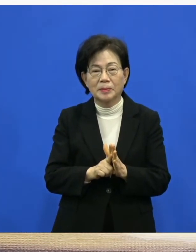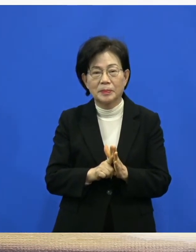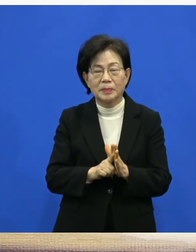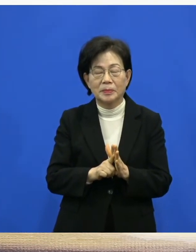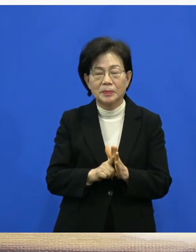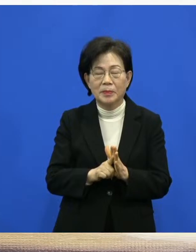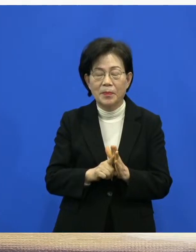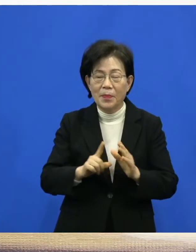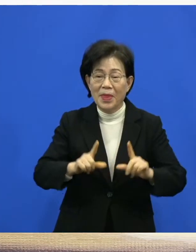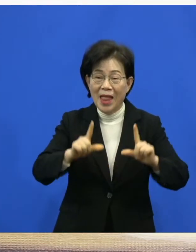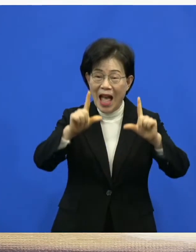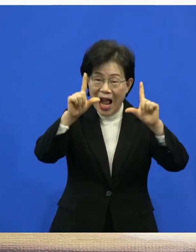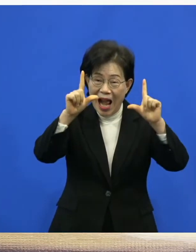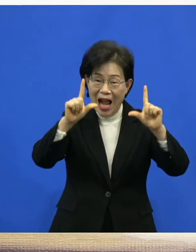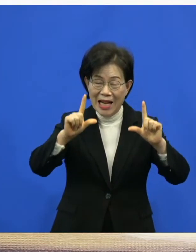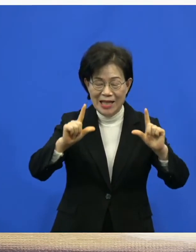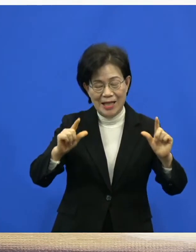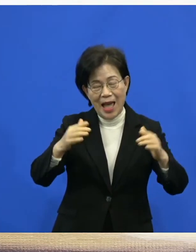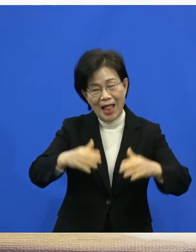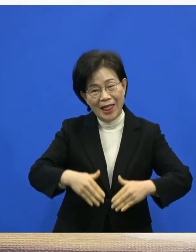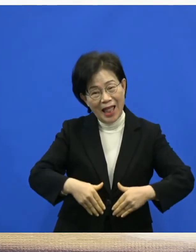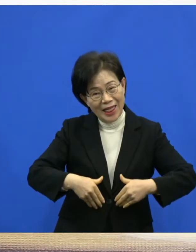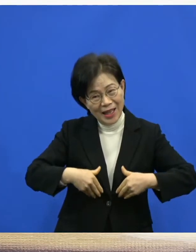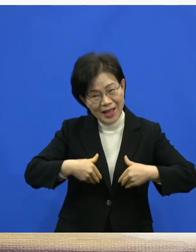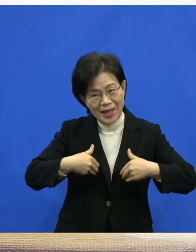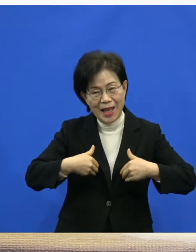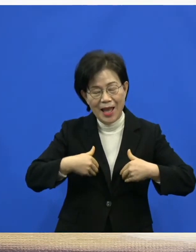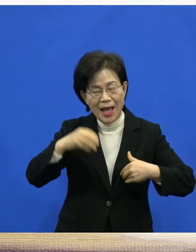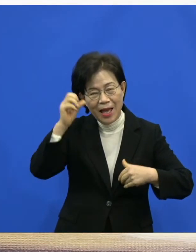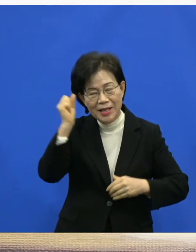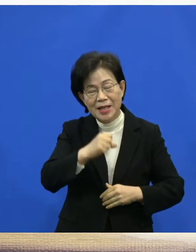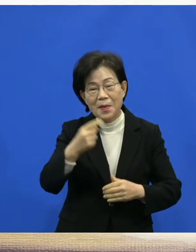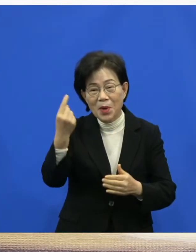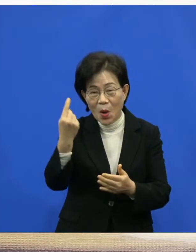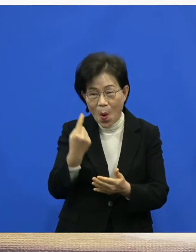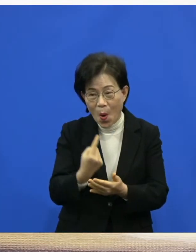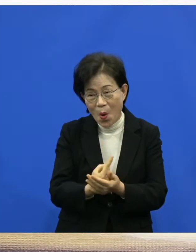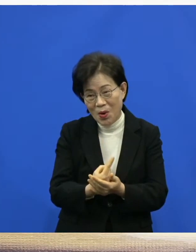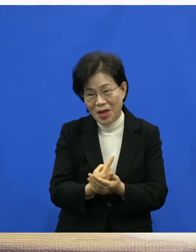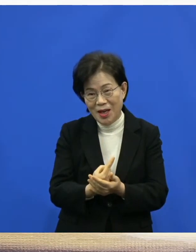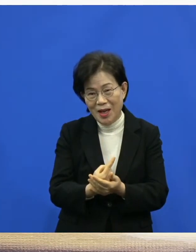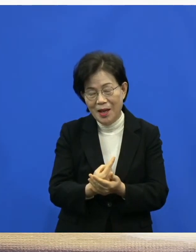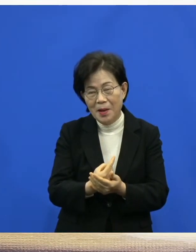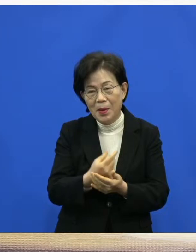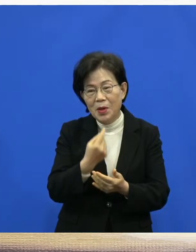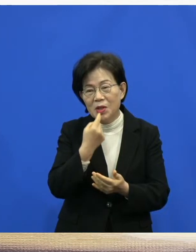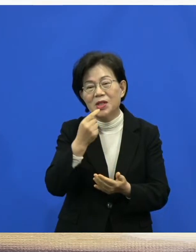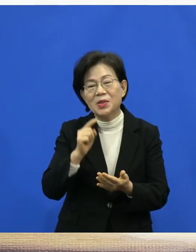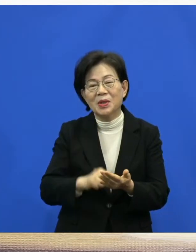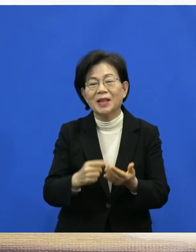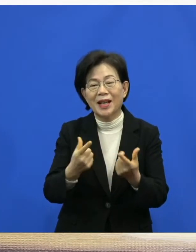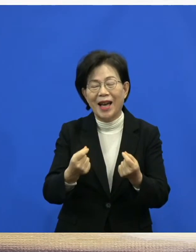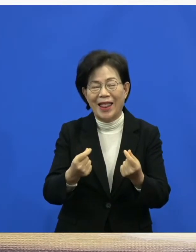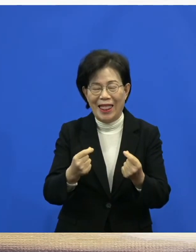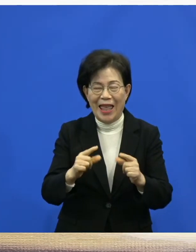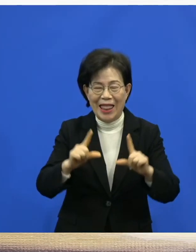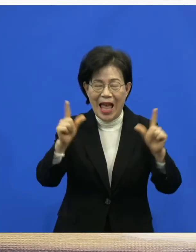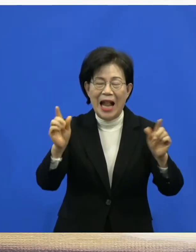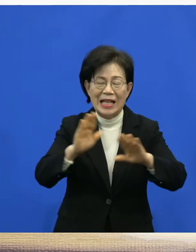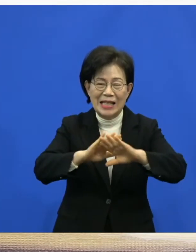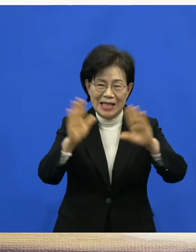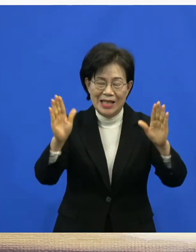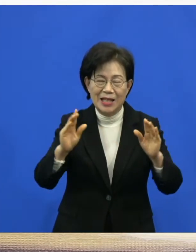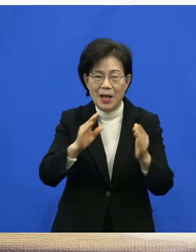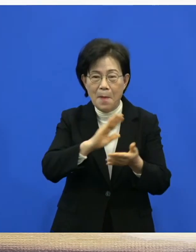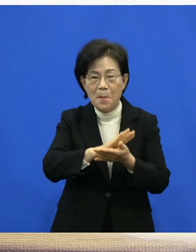이 날씨가 너무 따뜻해졌어요. 이 새벽에 잘 나올 수 있도록. 또 뭐 날씨야 또 어떻게 될지 모르죠.